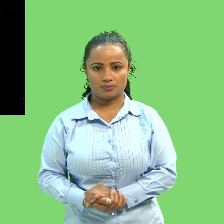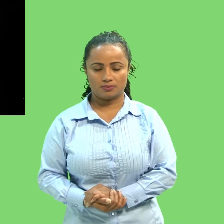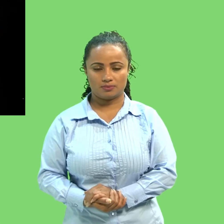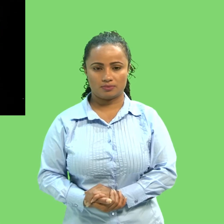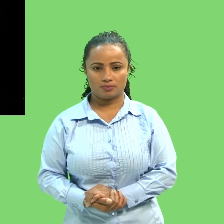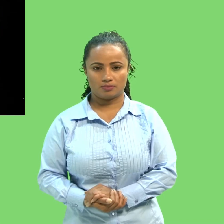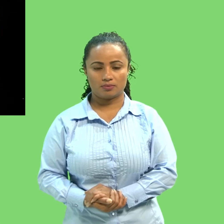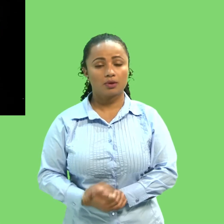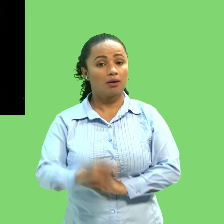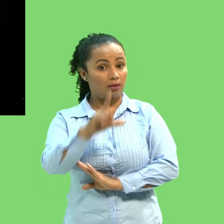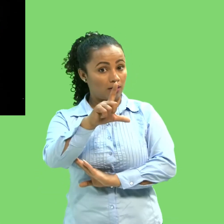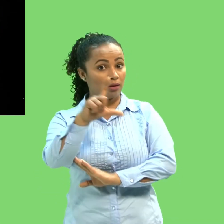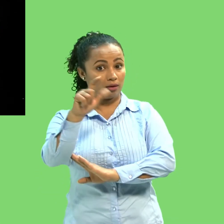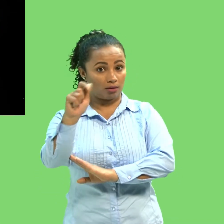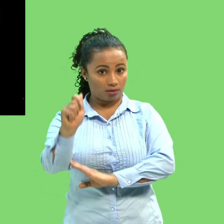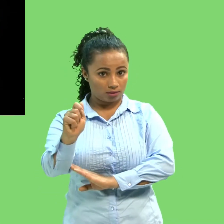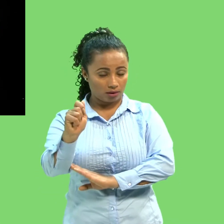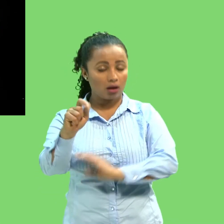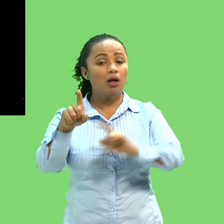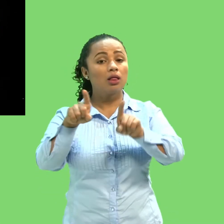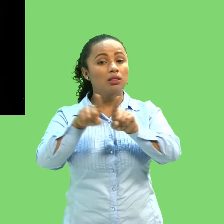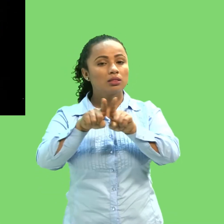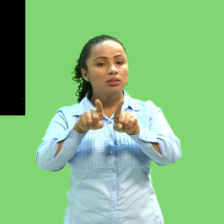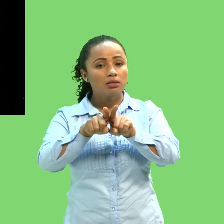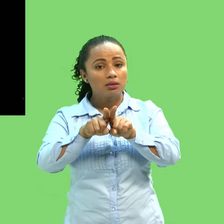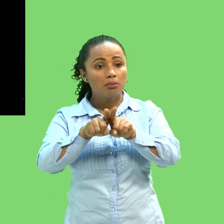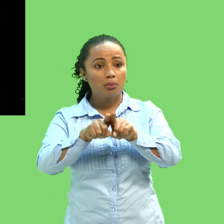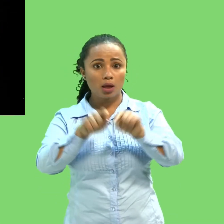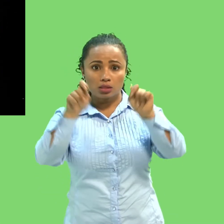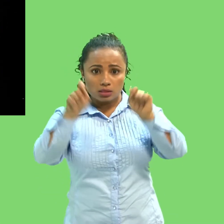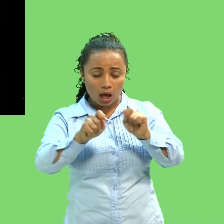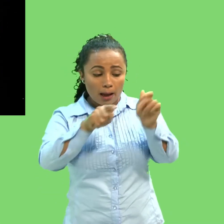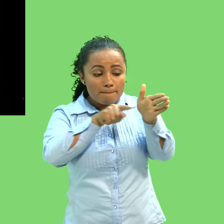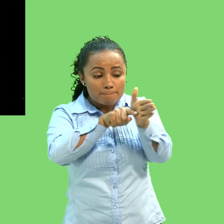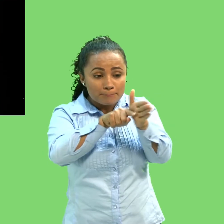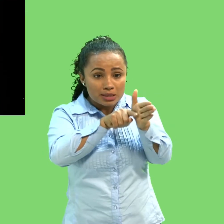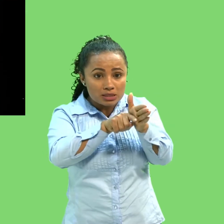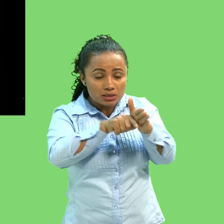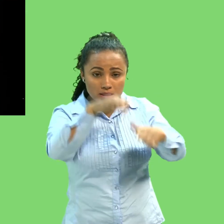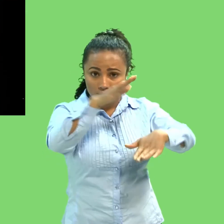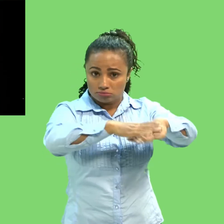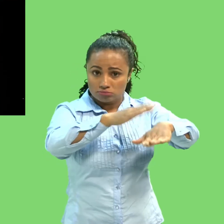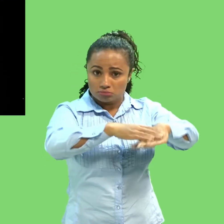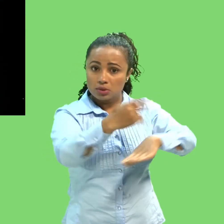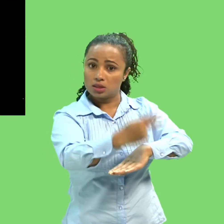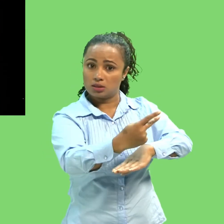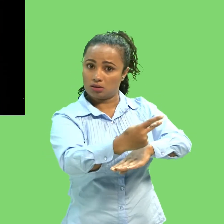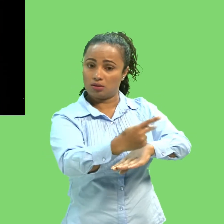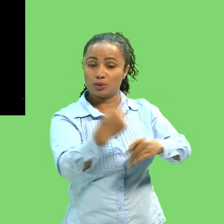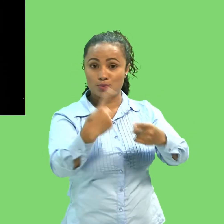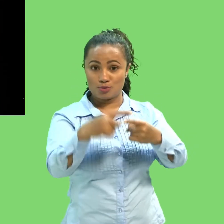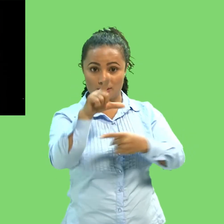A linguística aplicada é também vista como próprio objeto de pesquisa, certo? Está ligada aqui, de